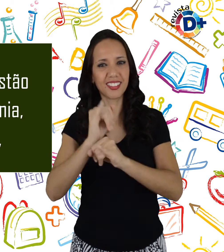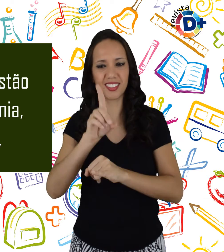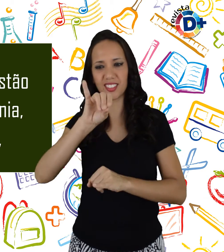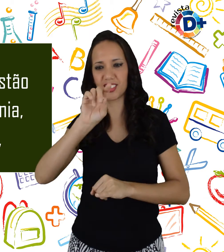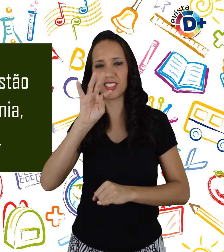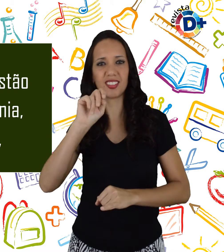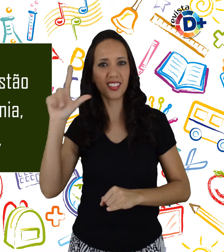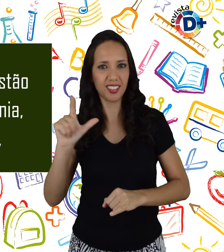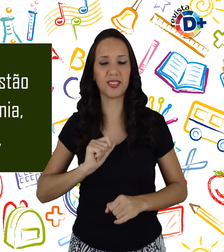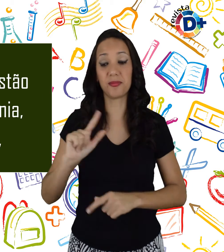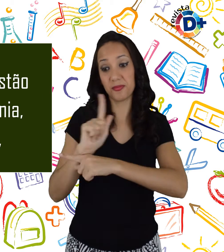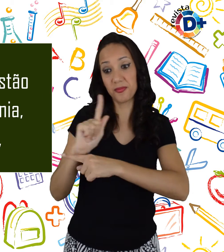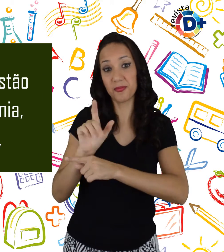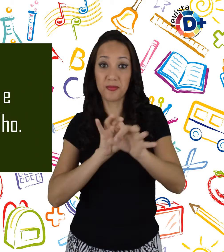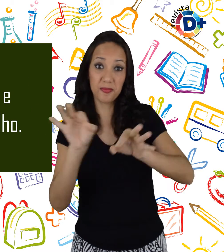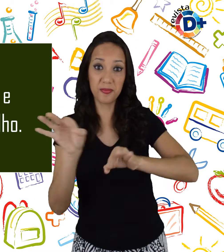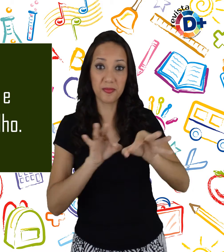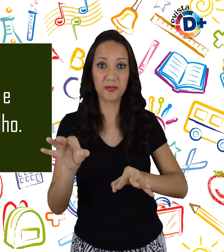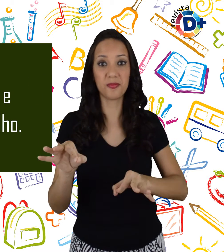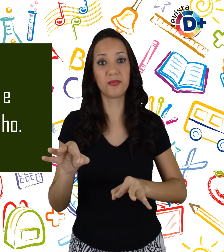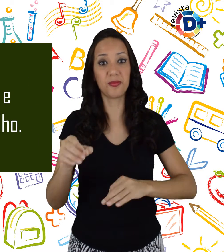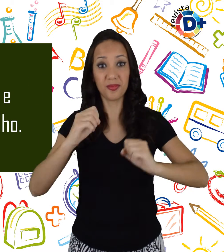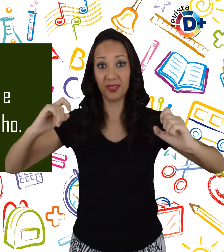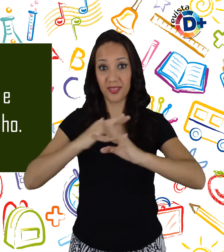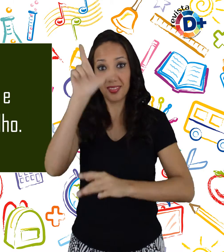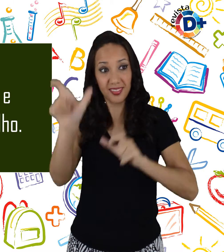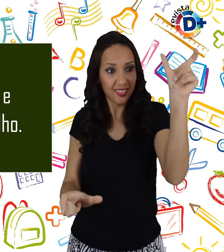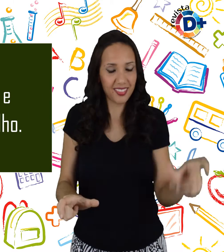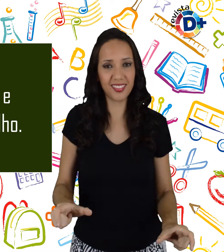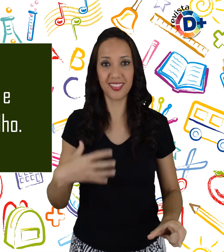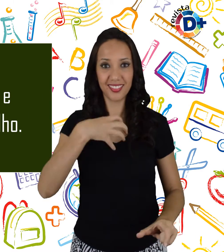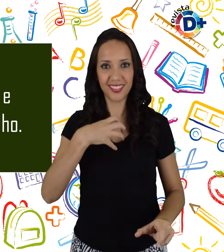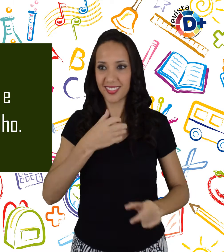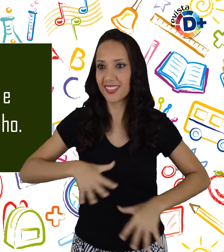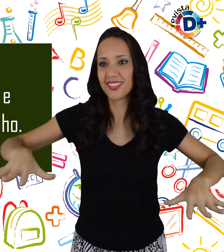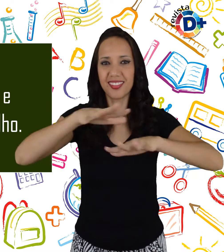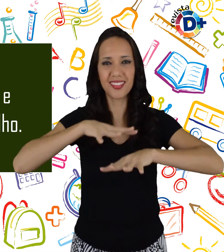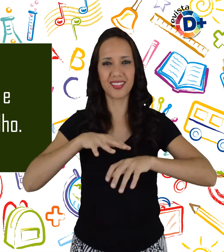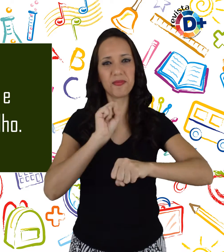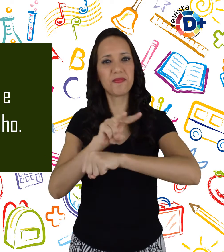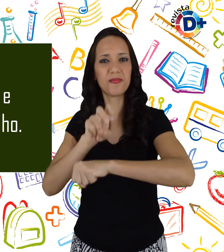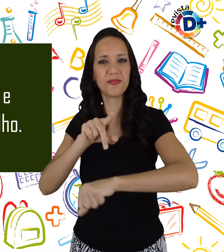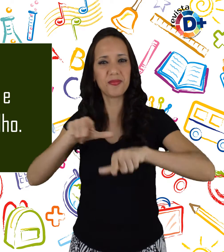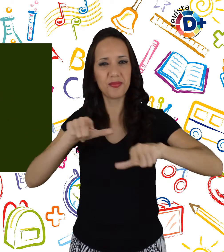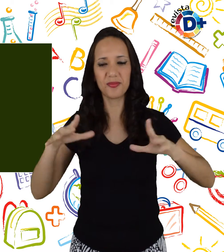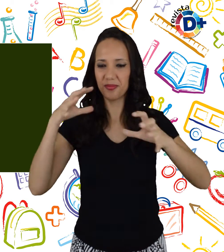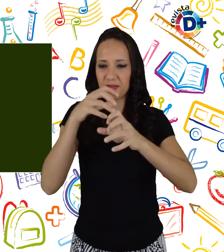cidadania comportamento empregabilidade e mercado de trabalho com a carga total de 200